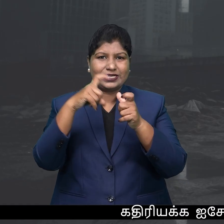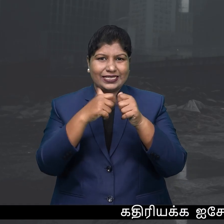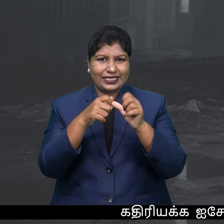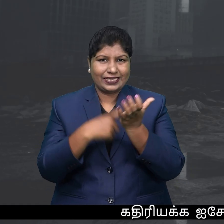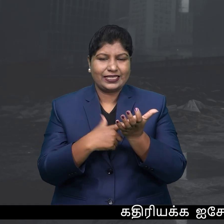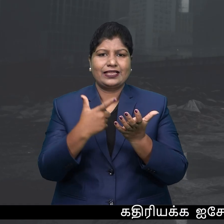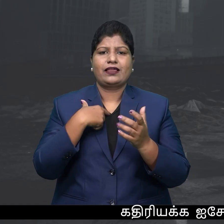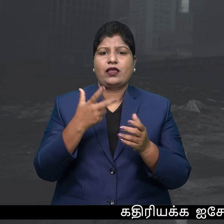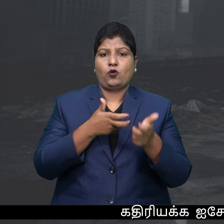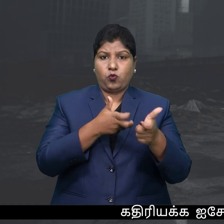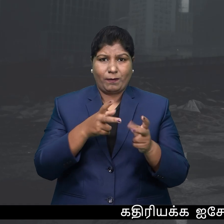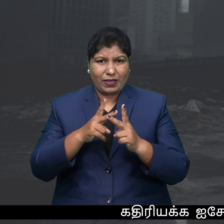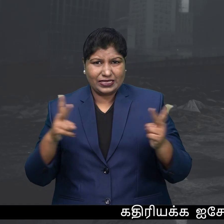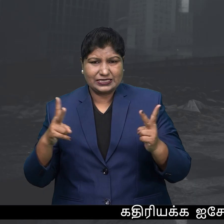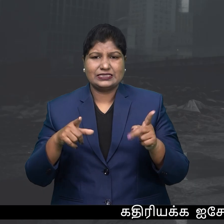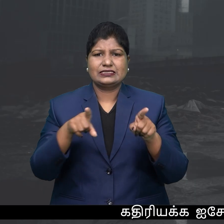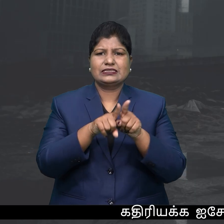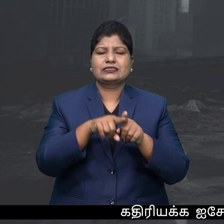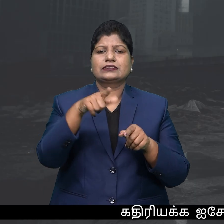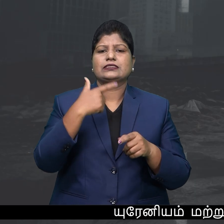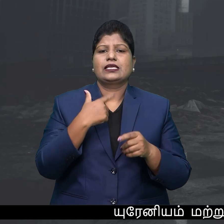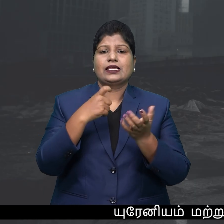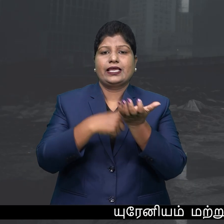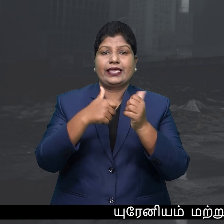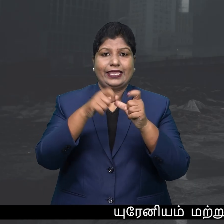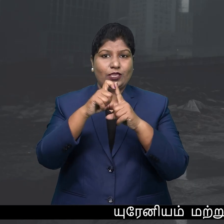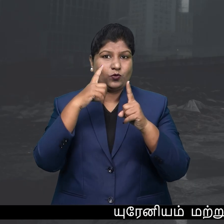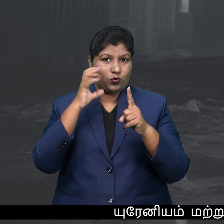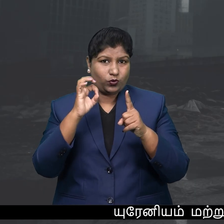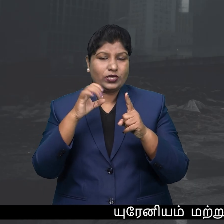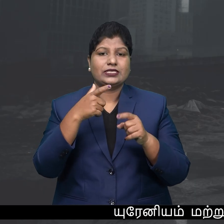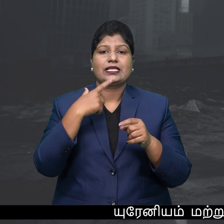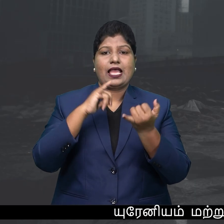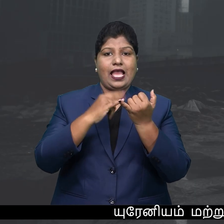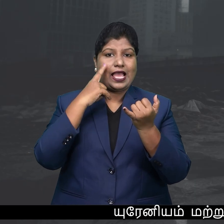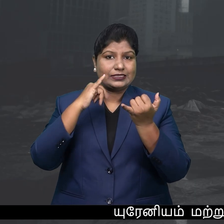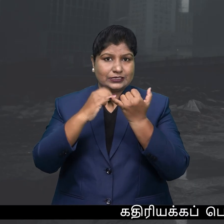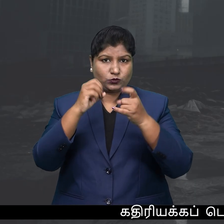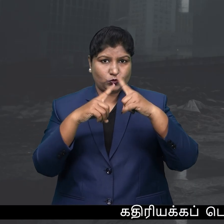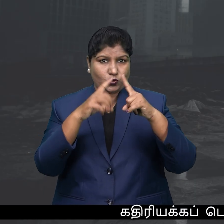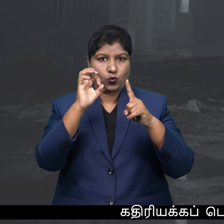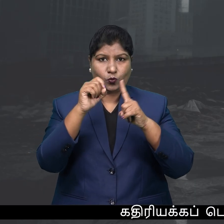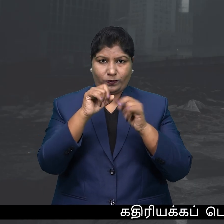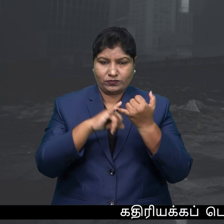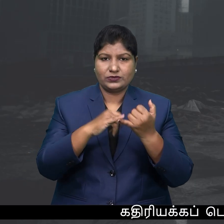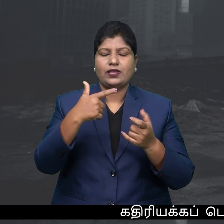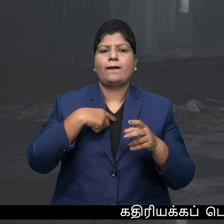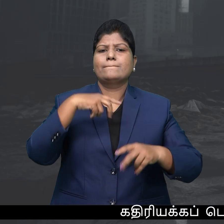கதிரியக்க ஐசோடோப்புகள் மற்றும் யுரேனியம் மற்றும் தோரியம் போன்ற கதிரியக்க பொருட்களின் சுரங்கம்